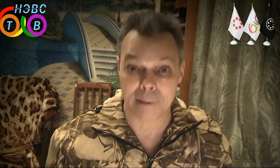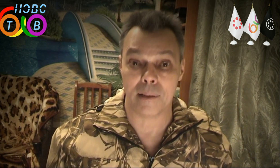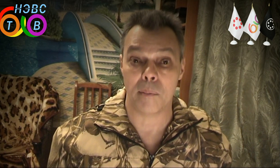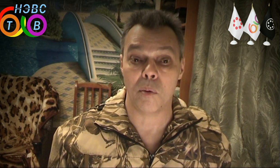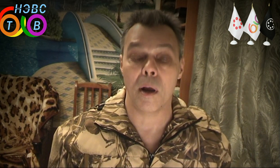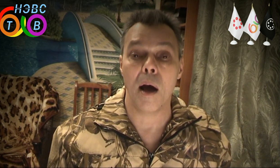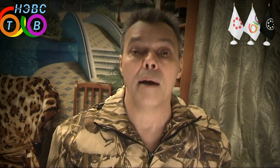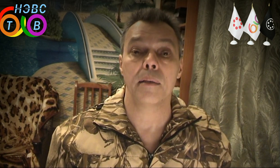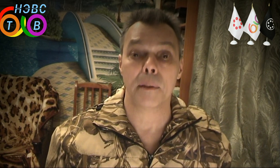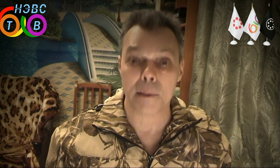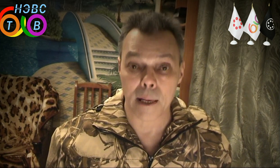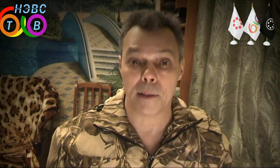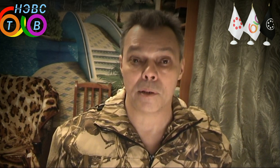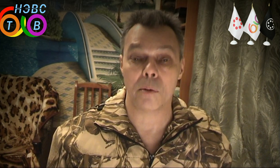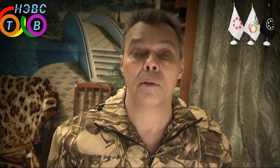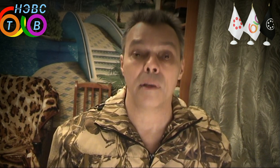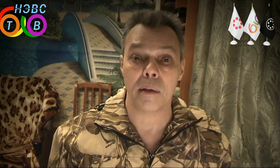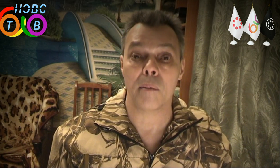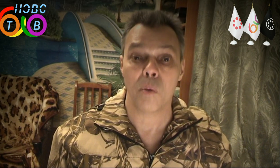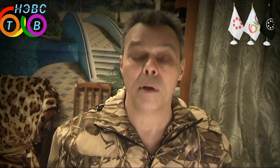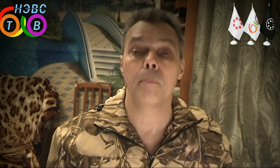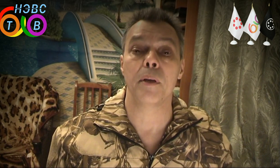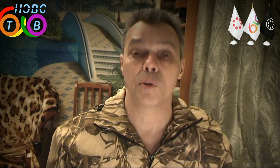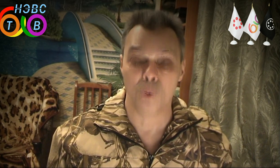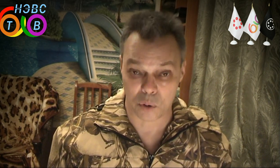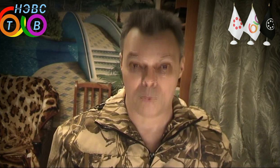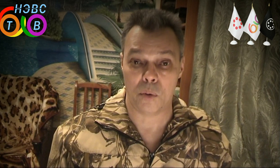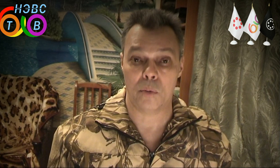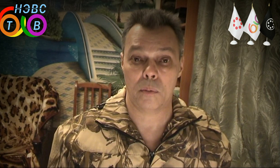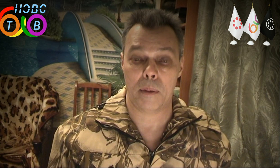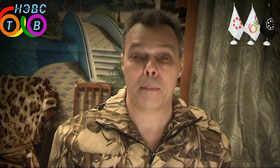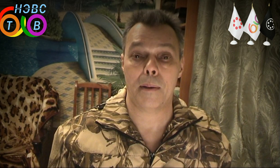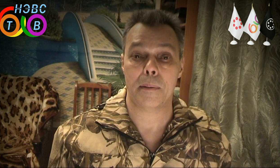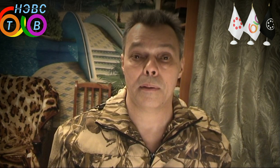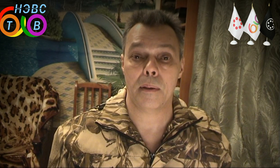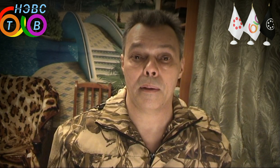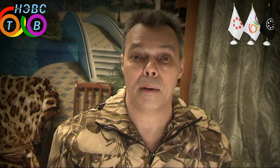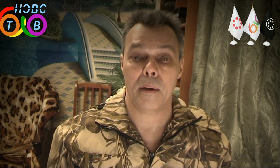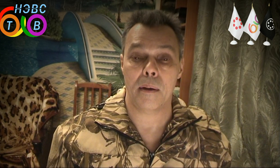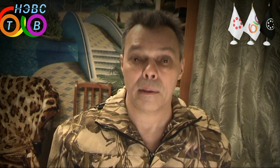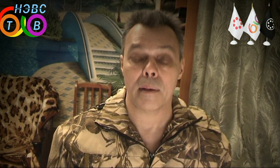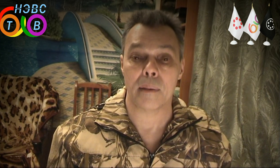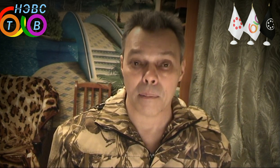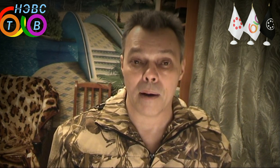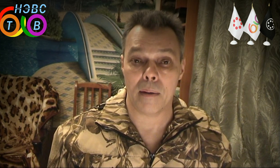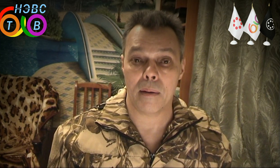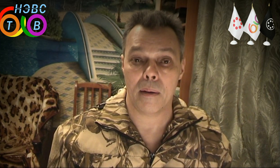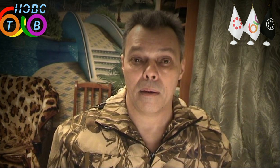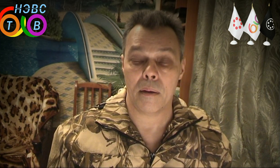есть, эта боль. А этого достаточно, то есть энергии боли присутствуют, понимаете? И это нормально. И,